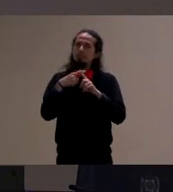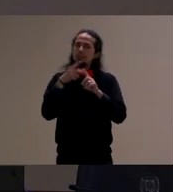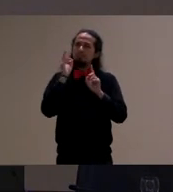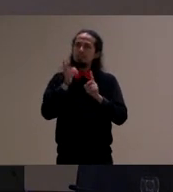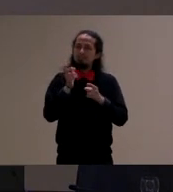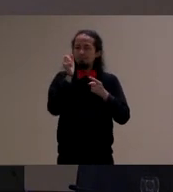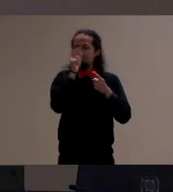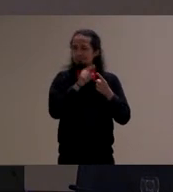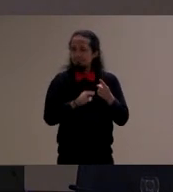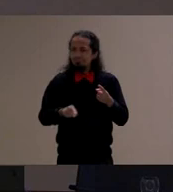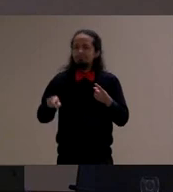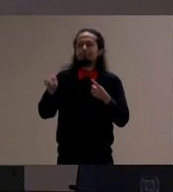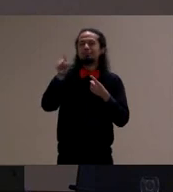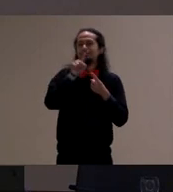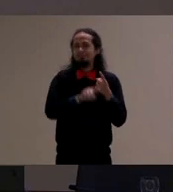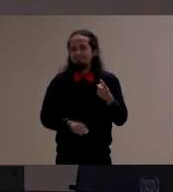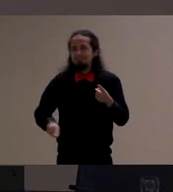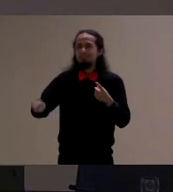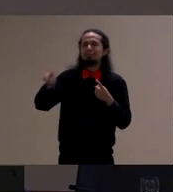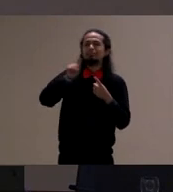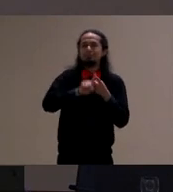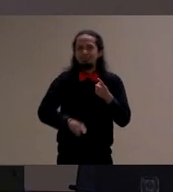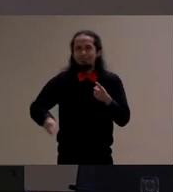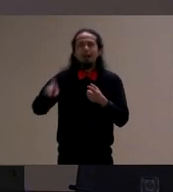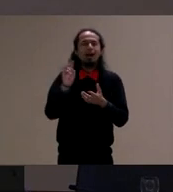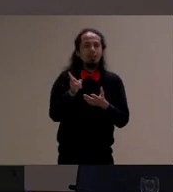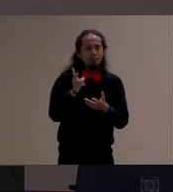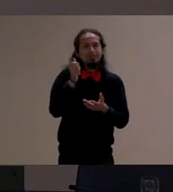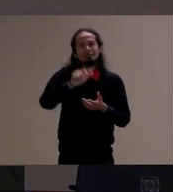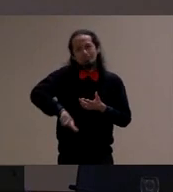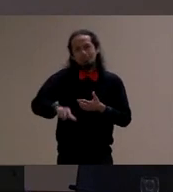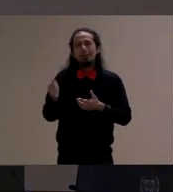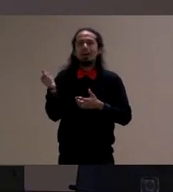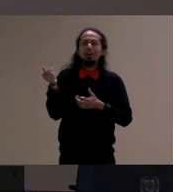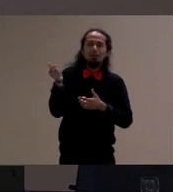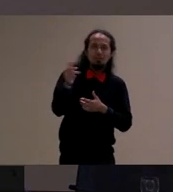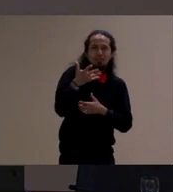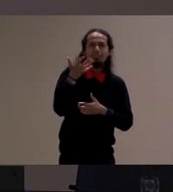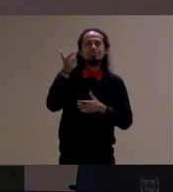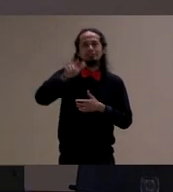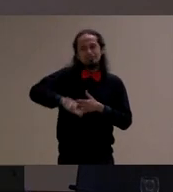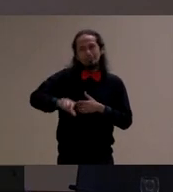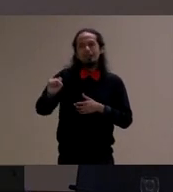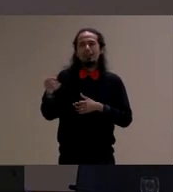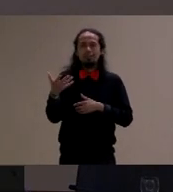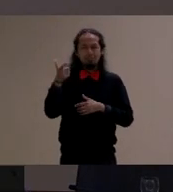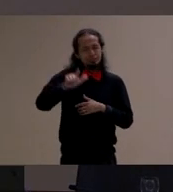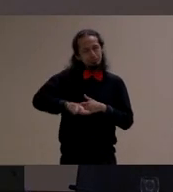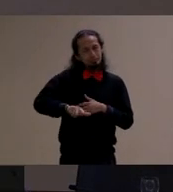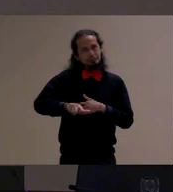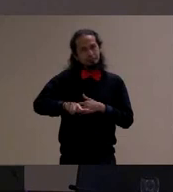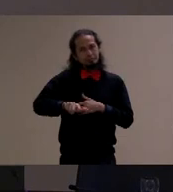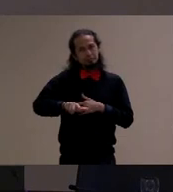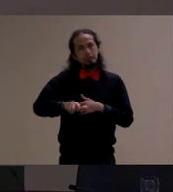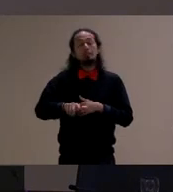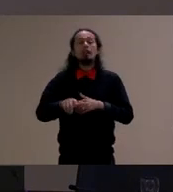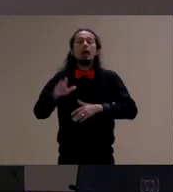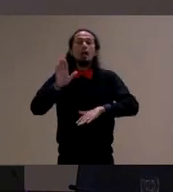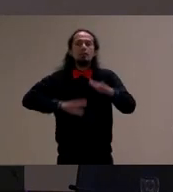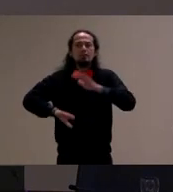dentro né Então dessa as buscas por aproximações e distanciamentos